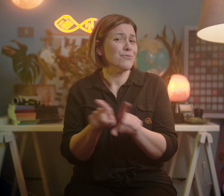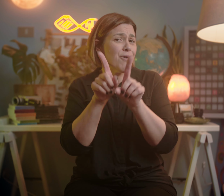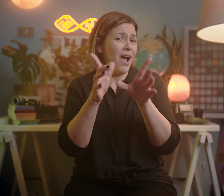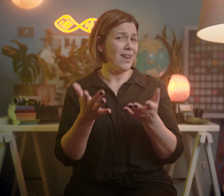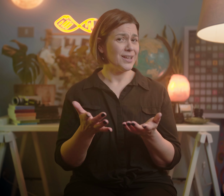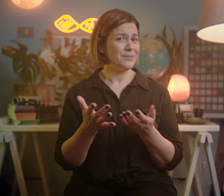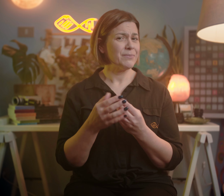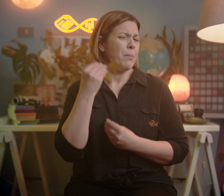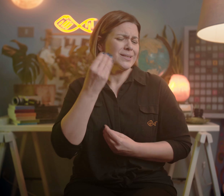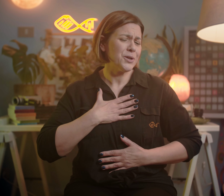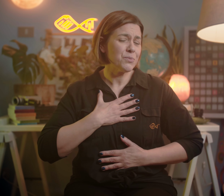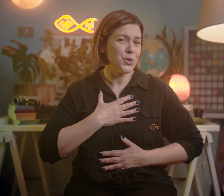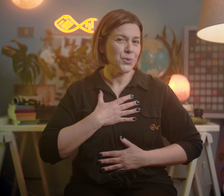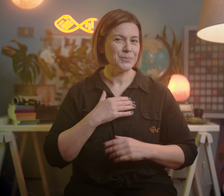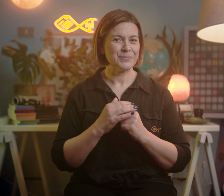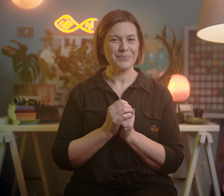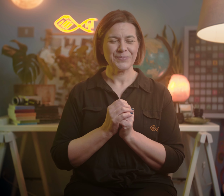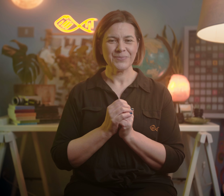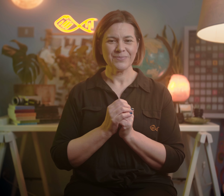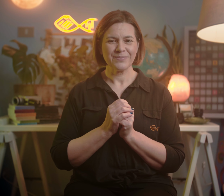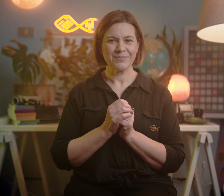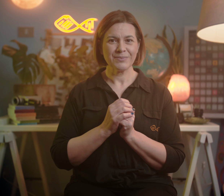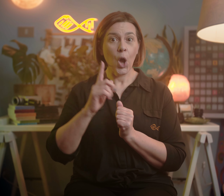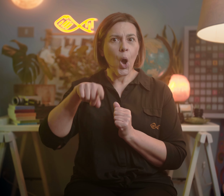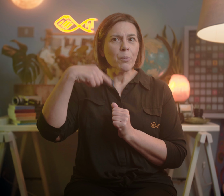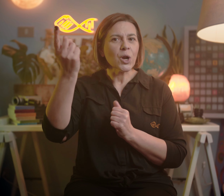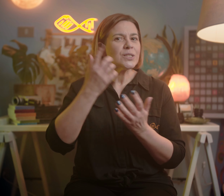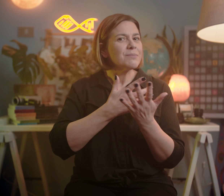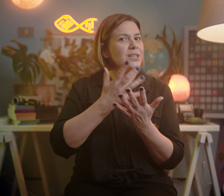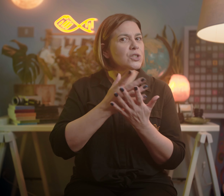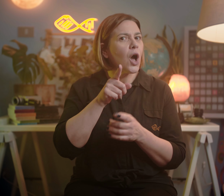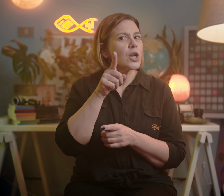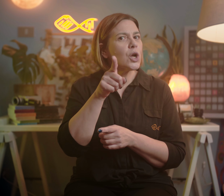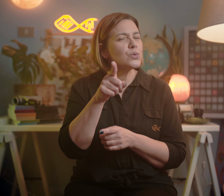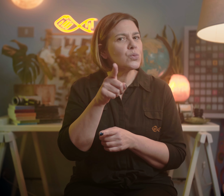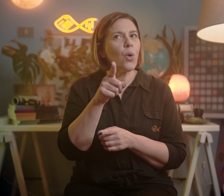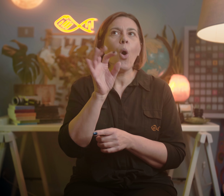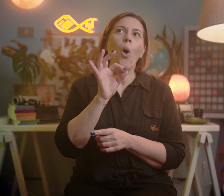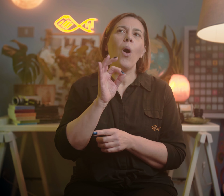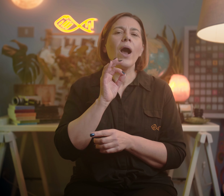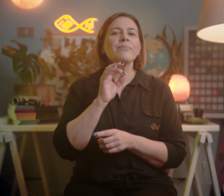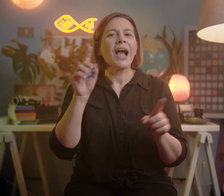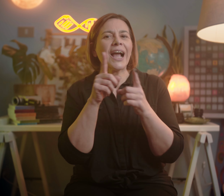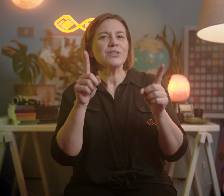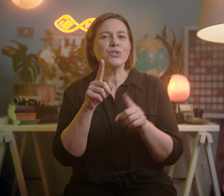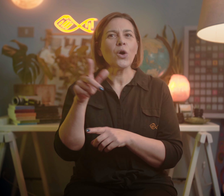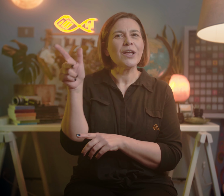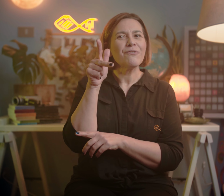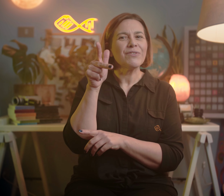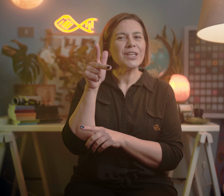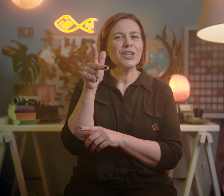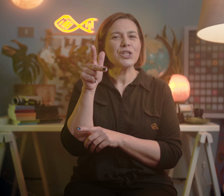Ti invito quindi la prossima volta che vorrai scrivere una storia o una canzone, girare un video breve o lungo che